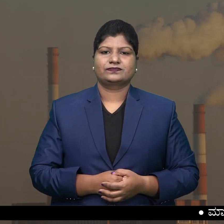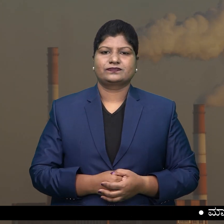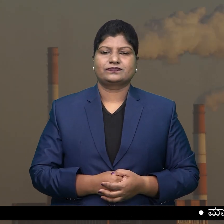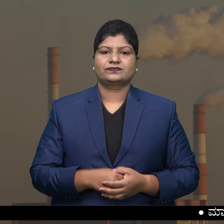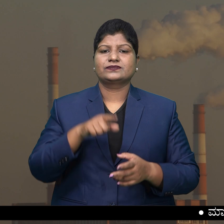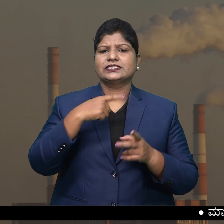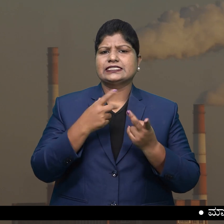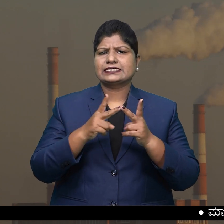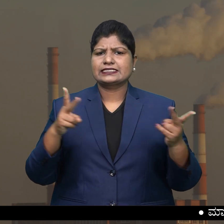ಮಾಲಿನ್ಯದ ವಿಧಗಳು,